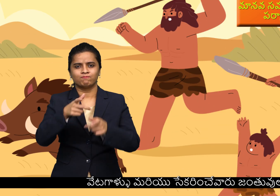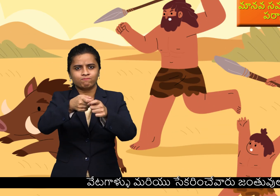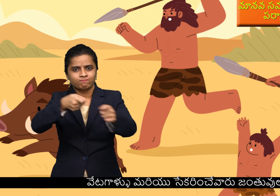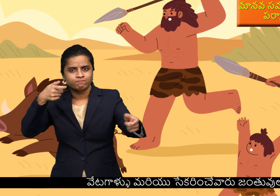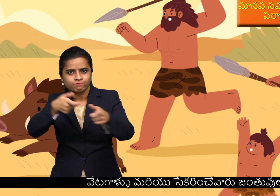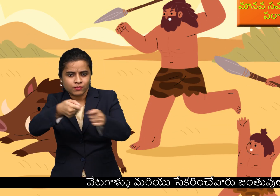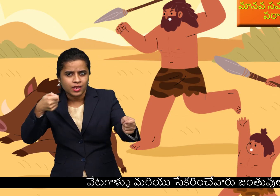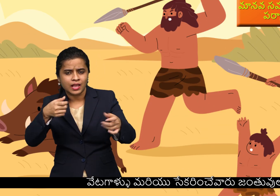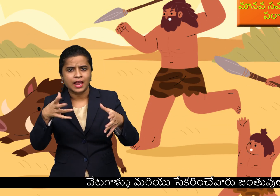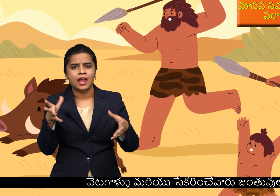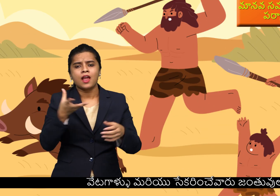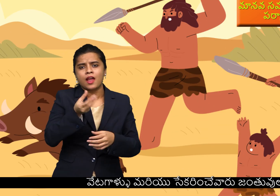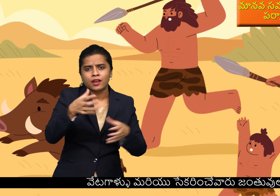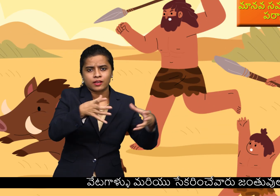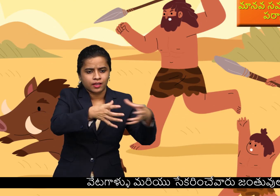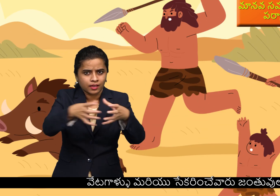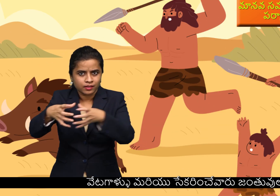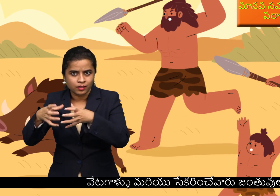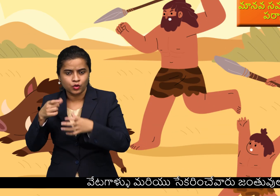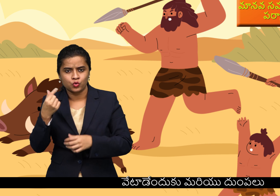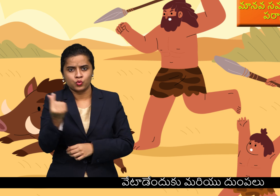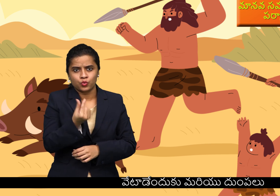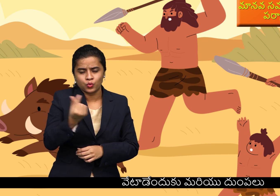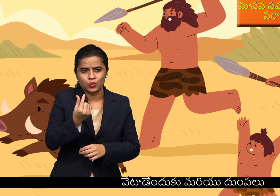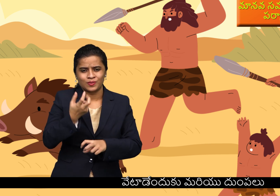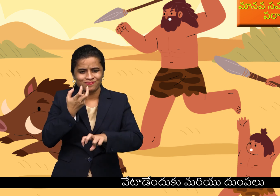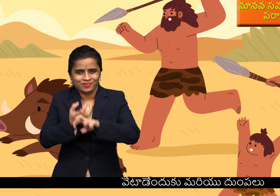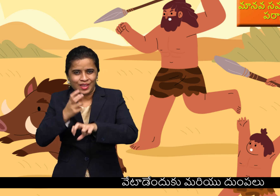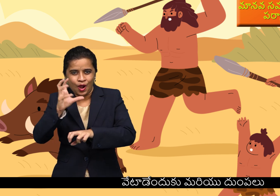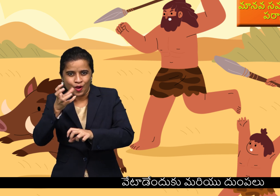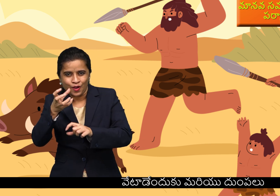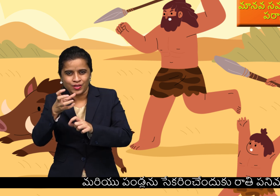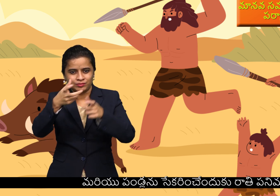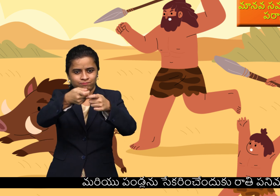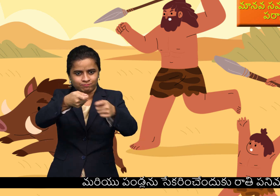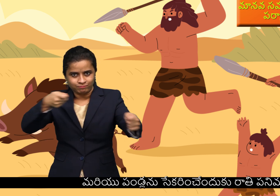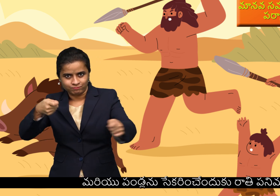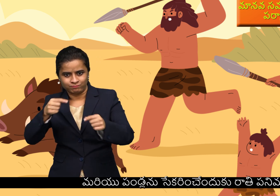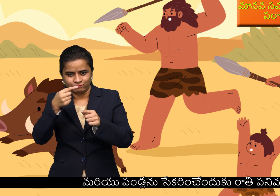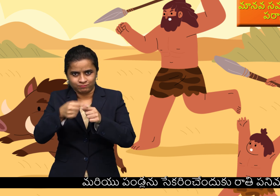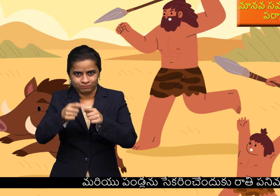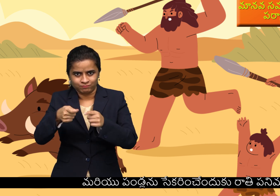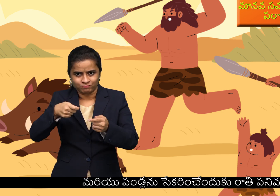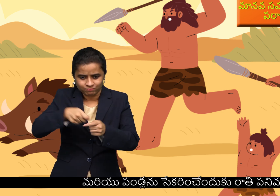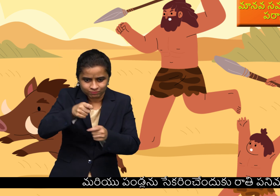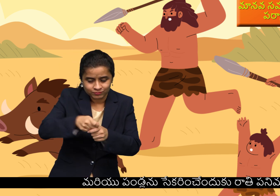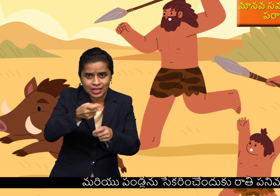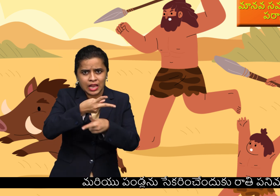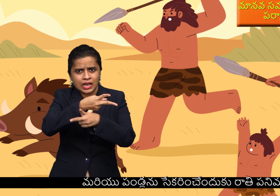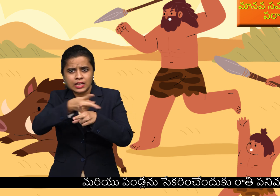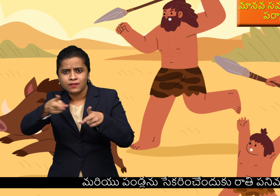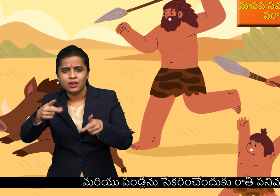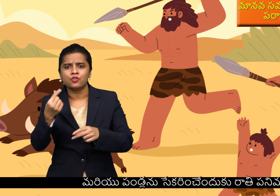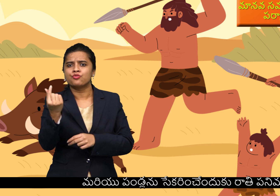వేటగాళ్ళు మరియు సేకరించేవారు జంతువులను వేటాడేందుకు మరియు దుంపలు మరియు పండ్లను సేకరించేందుకు